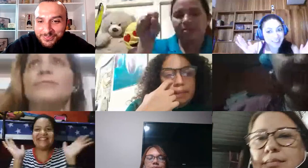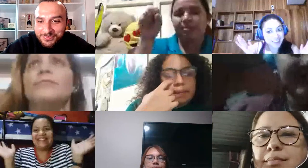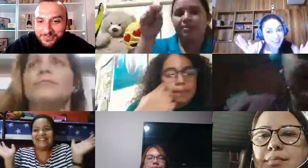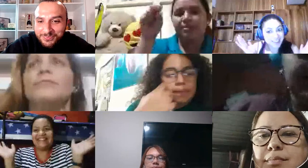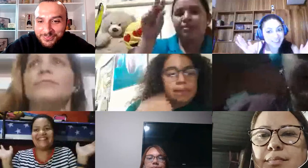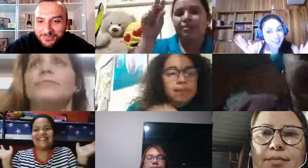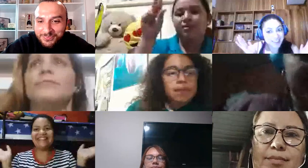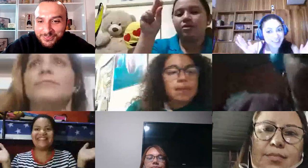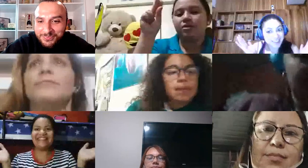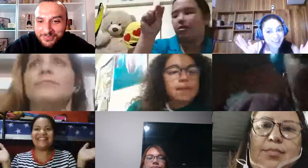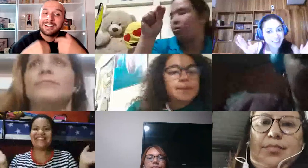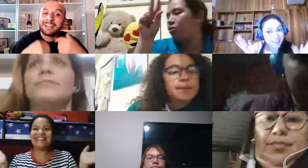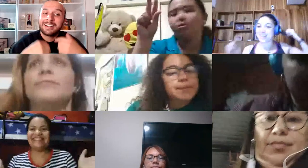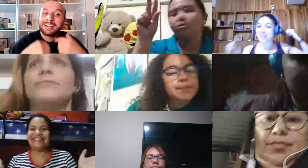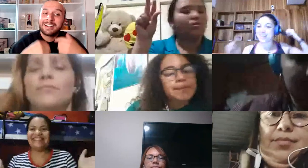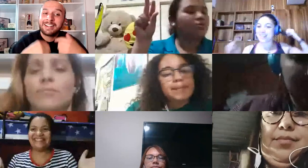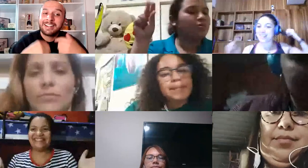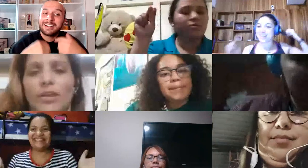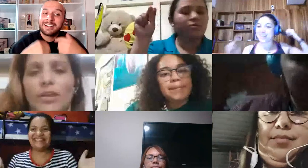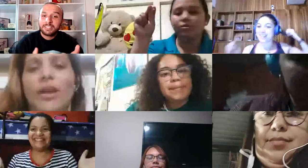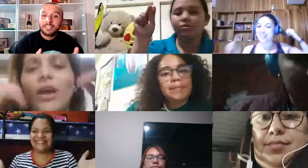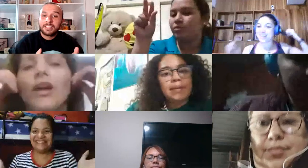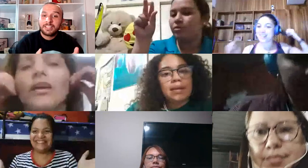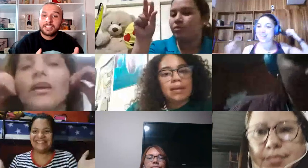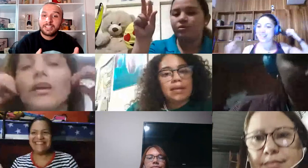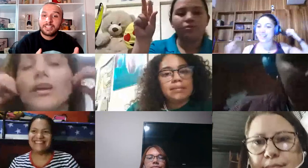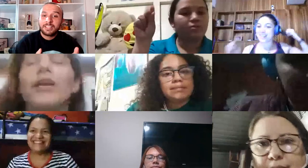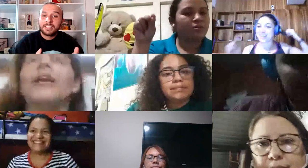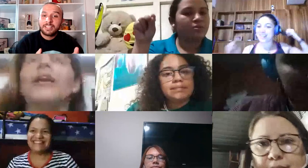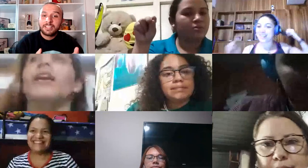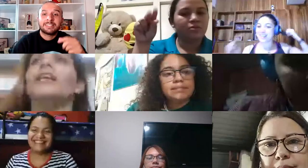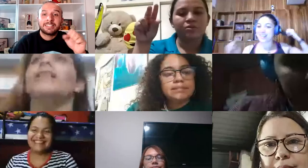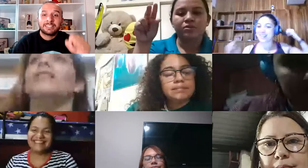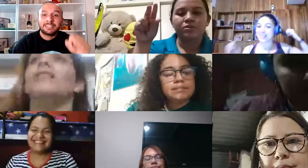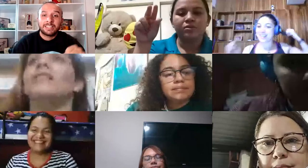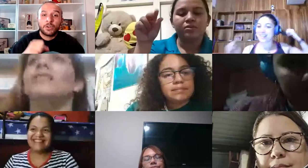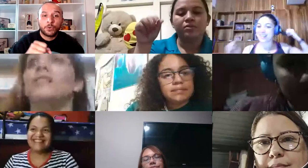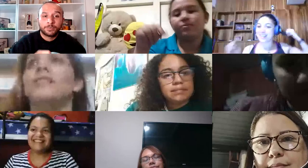No sé. Entonces voy a hacer las preguntas que ustedes me hacen, sí o no.